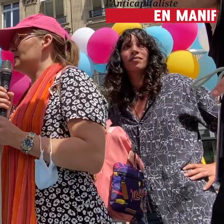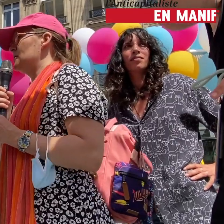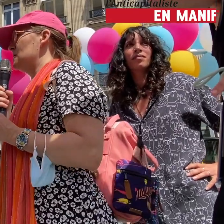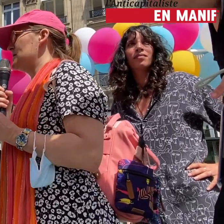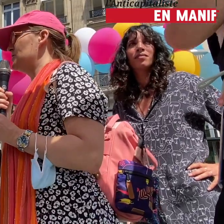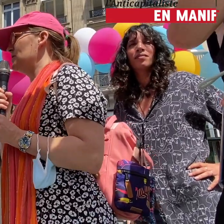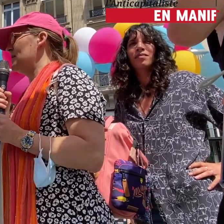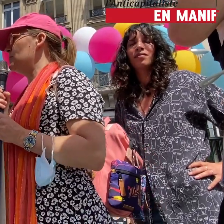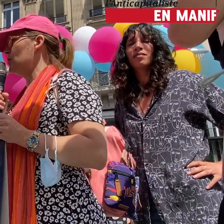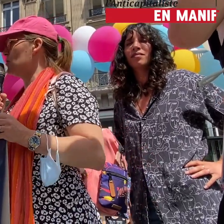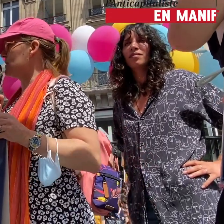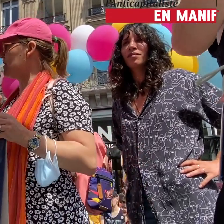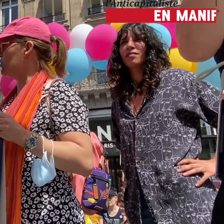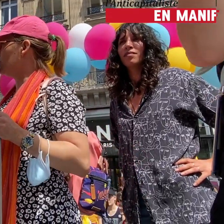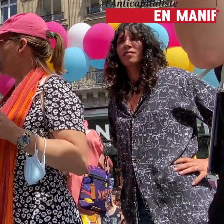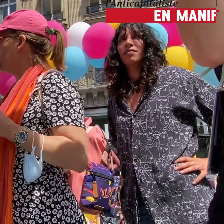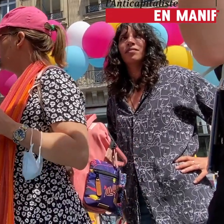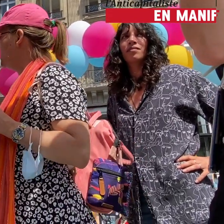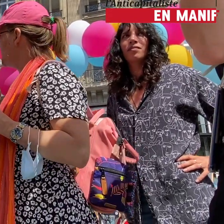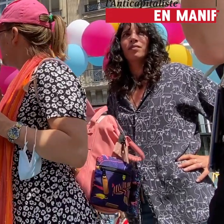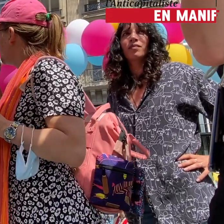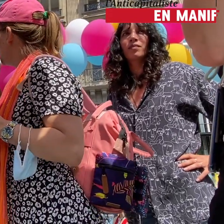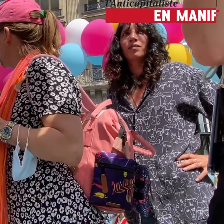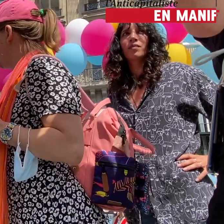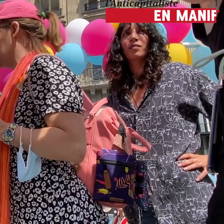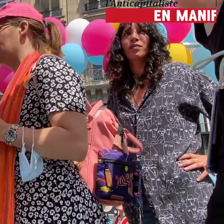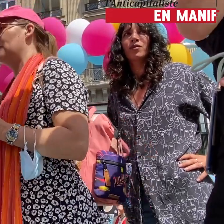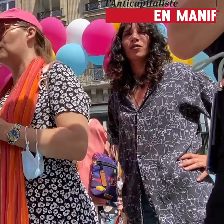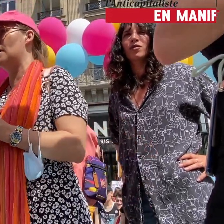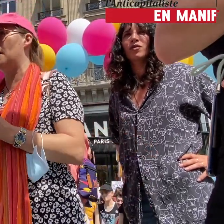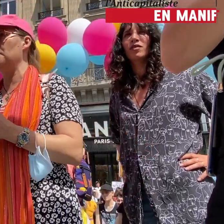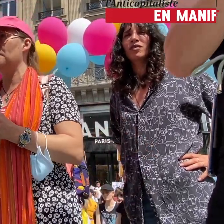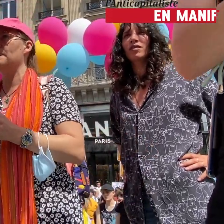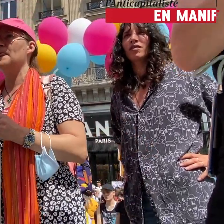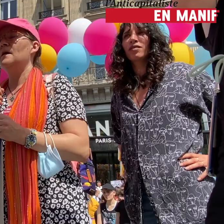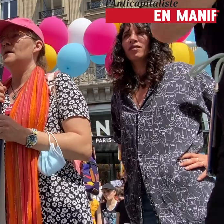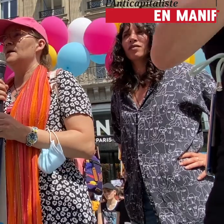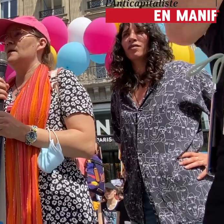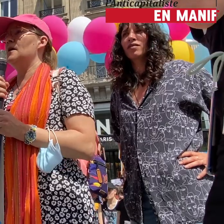qui s'est donné la mort aussi, je crois, en septembre.